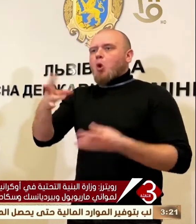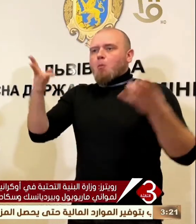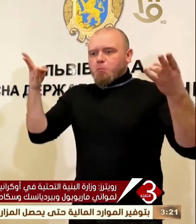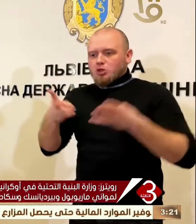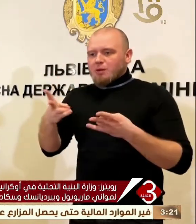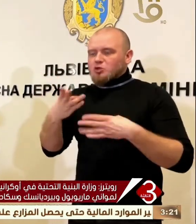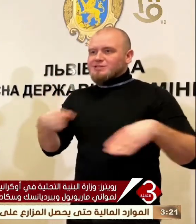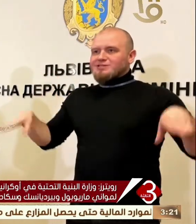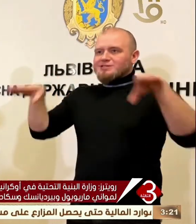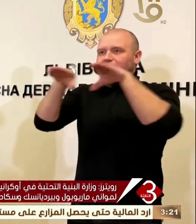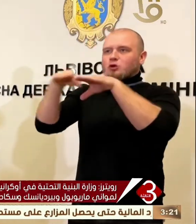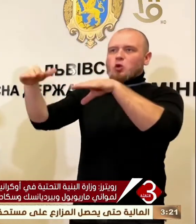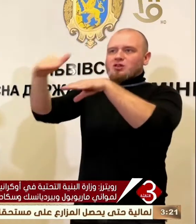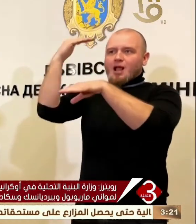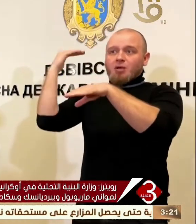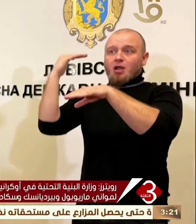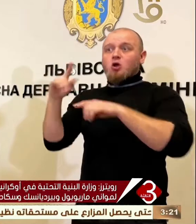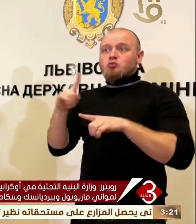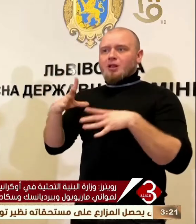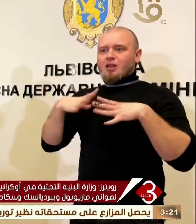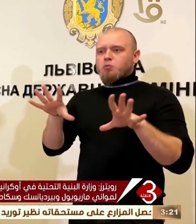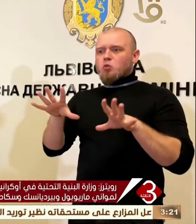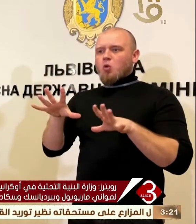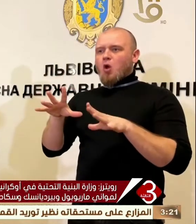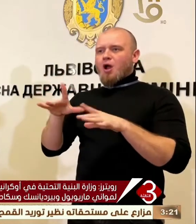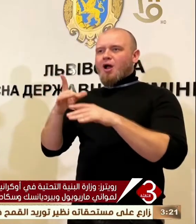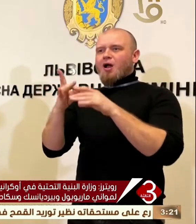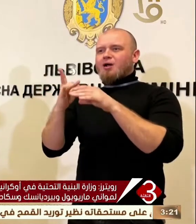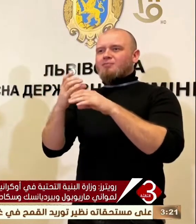لفتح ممرات آمنة لإجلاء المدنيين من